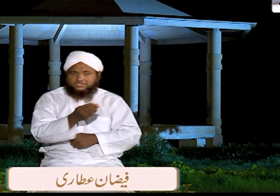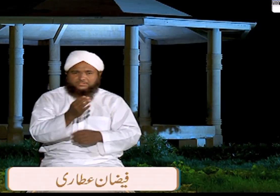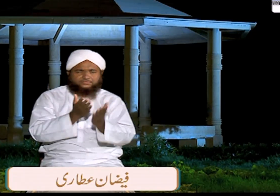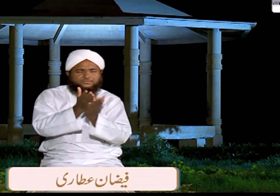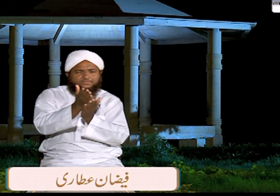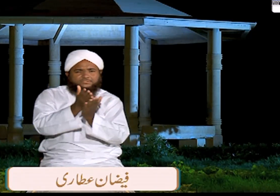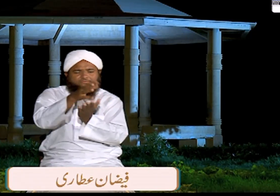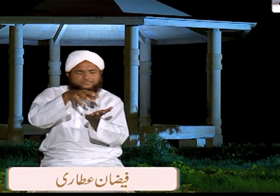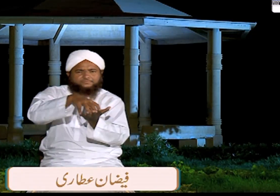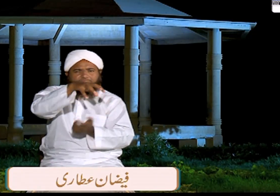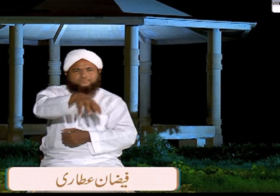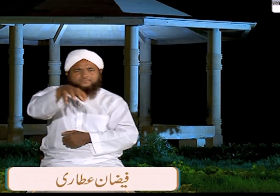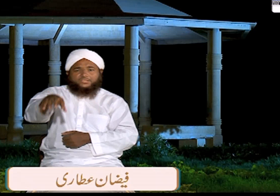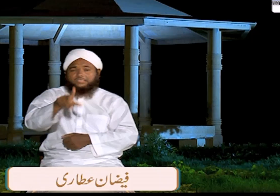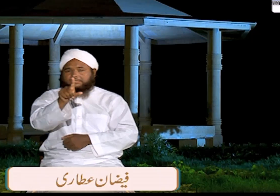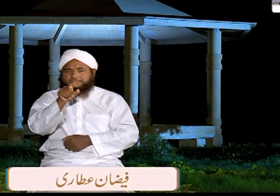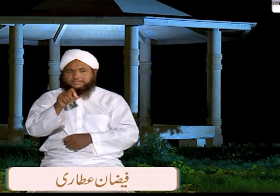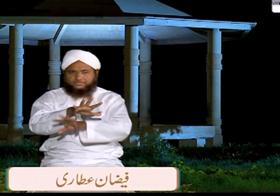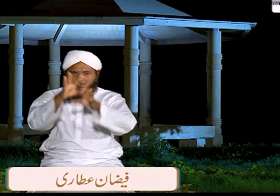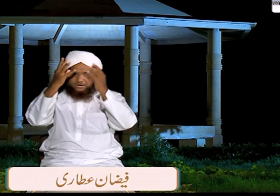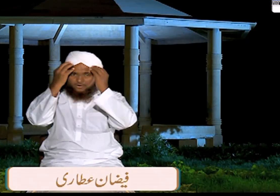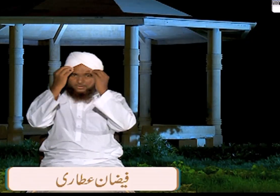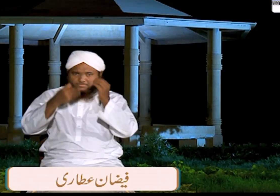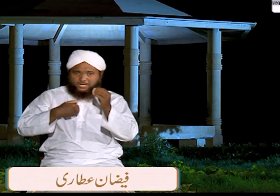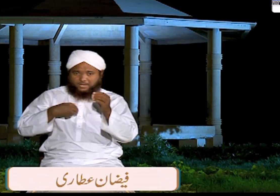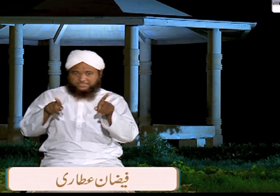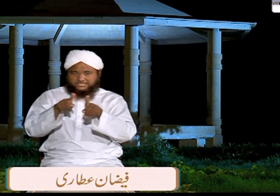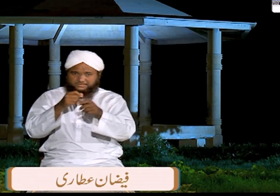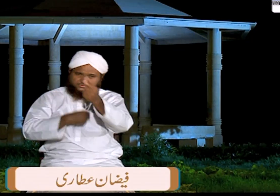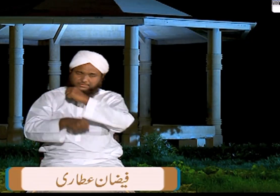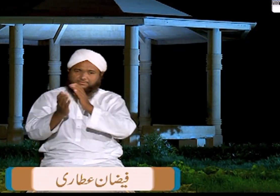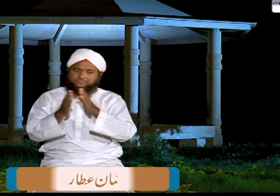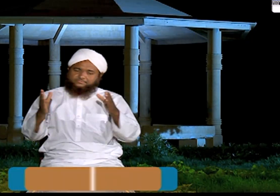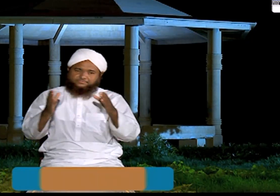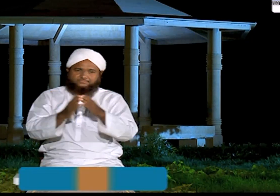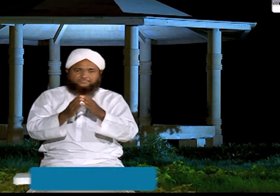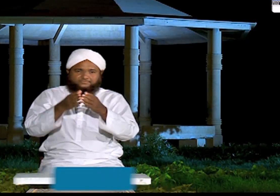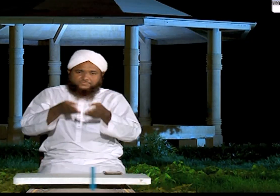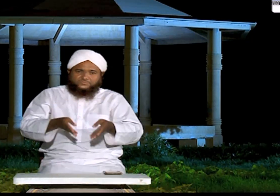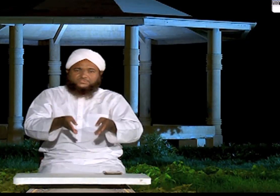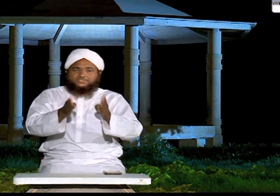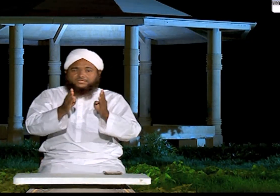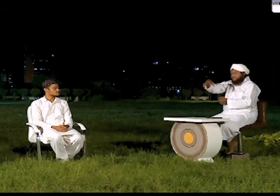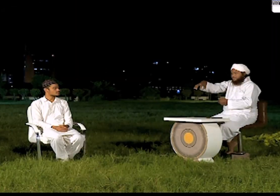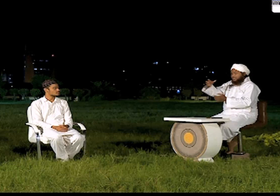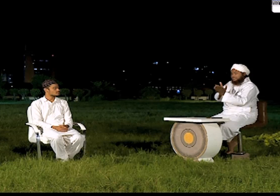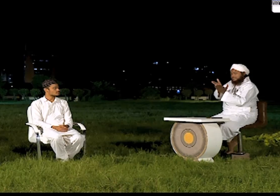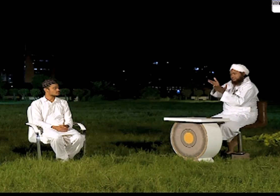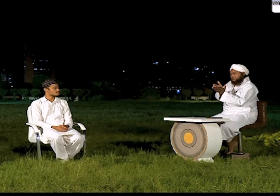ہر شہر سے دس علماء منتخب کر کے اپنے قافلے میں شامل کر رہا تھا یوں کئی شہروں کی سیر کے بعد